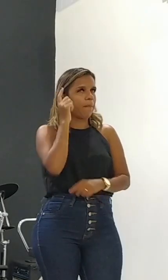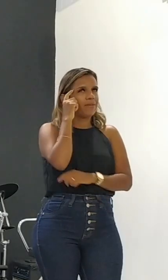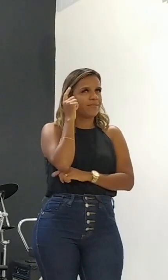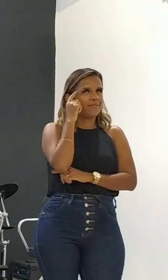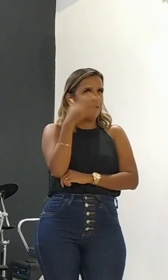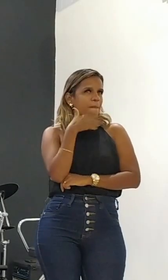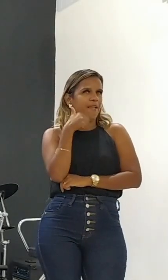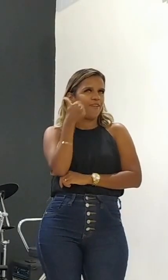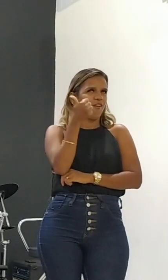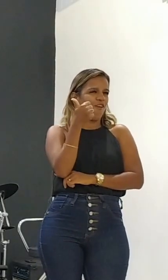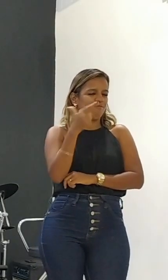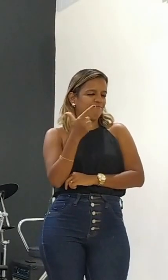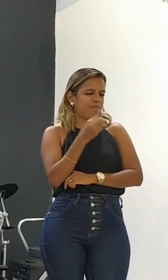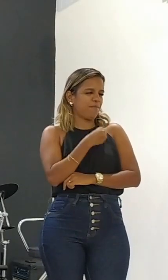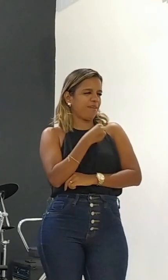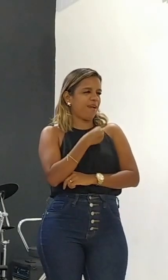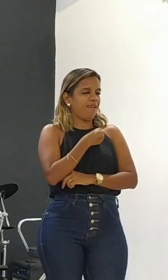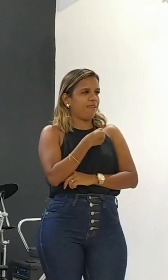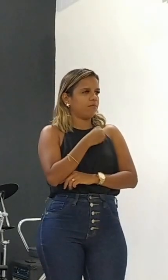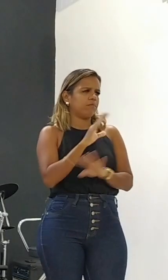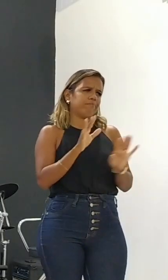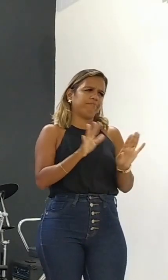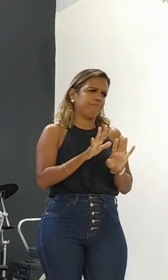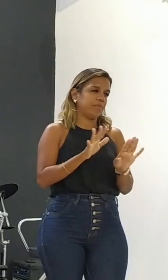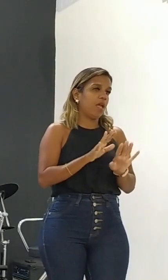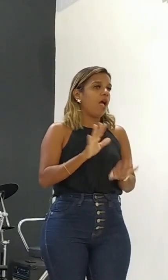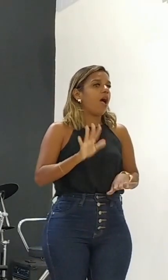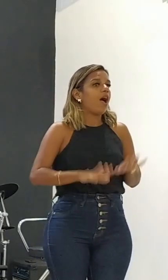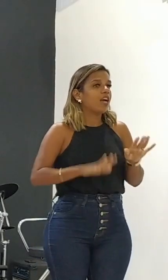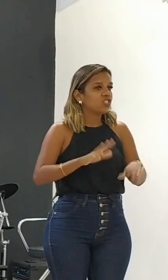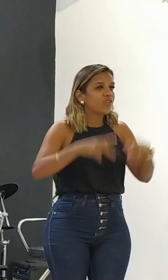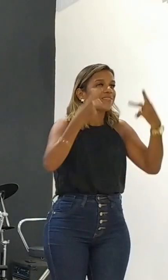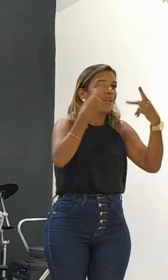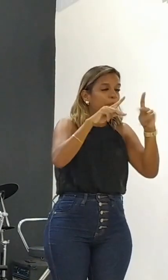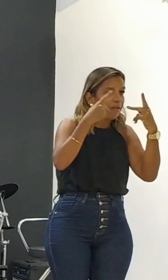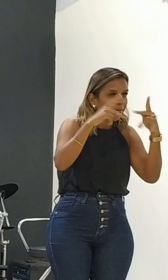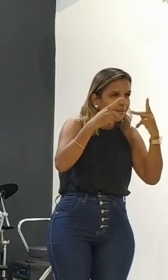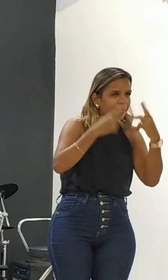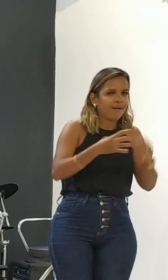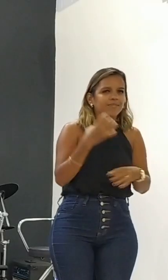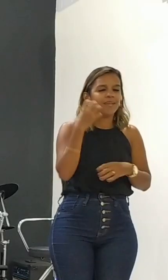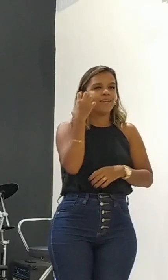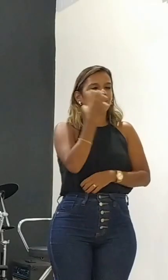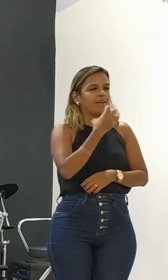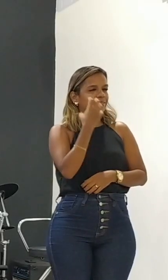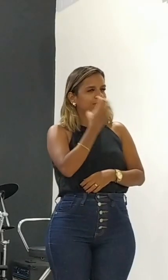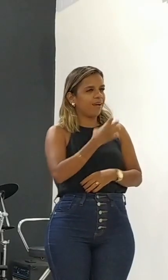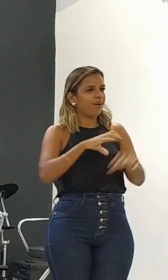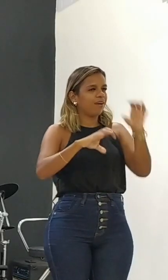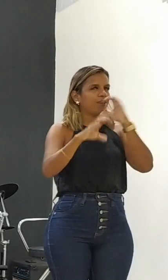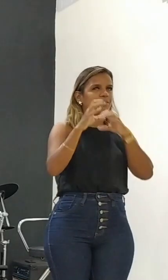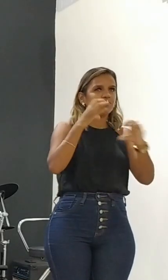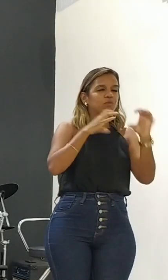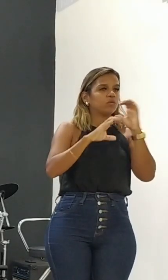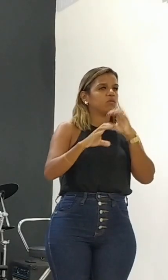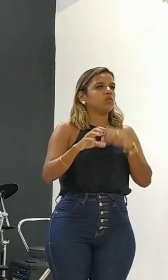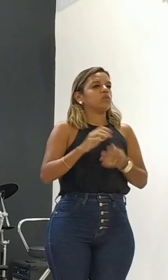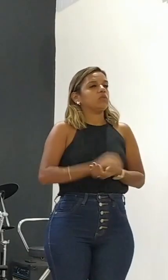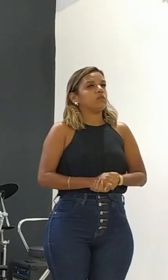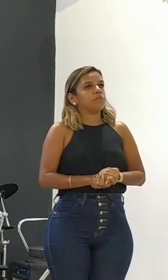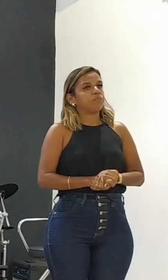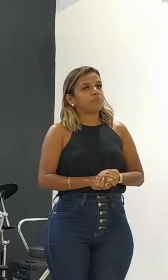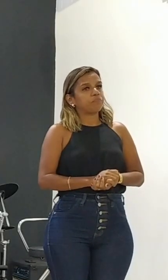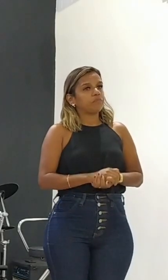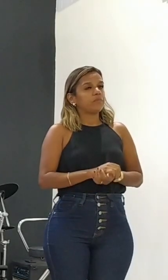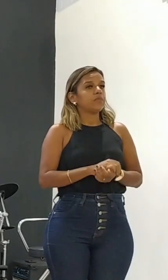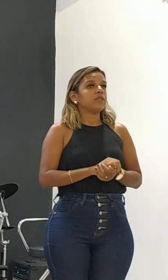que a gente é melhor do que o outro. Às vezes a gente está pregando na igreja, a gente está cantando, a gente está, né, ministrando